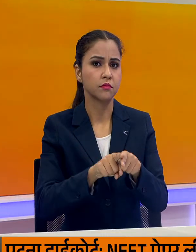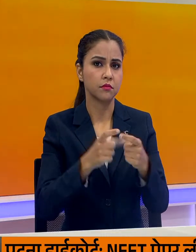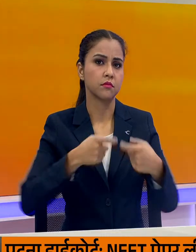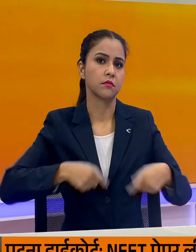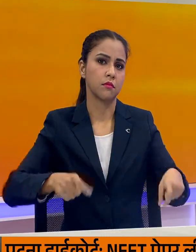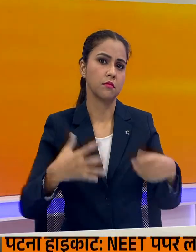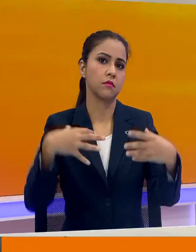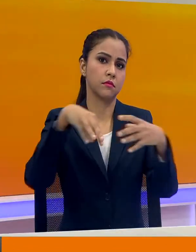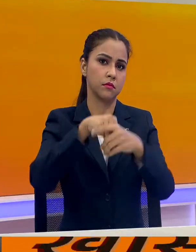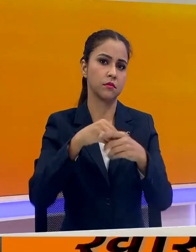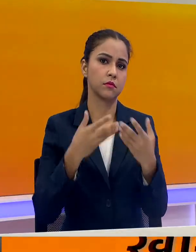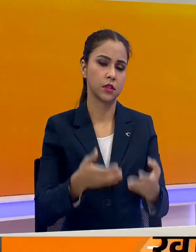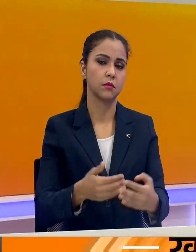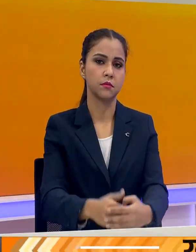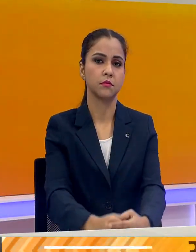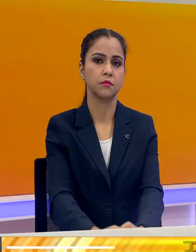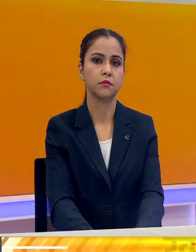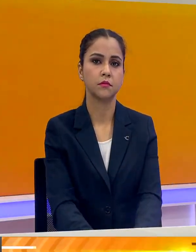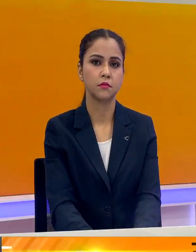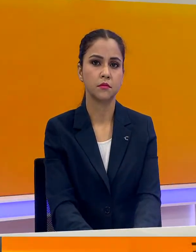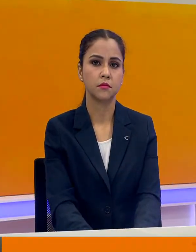शामिल हुए।